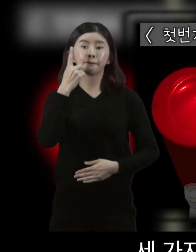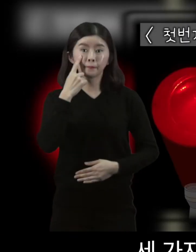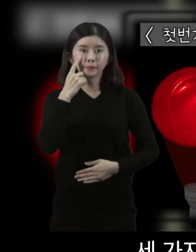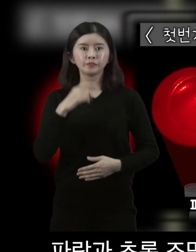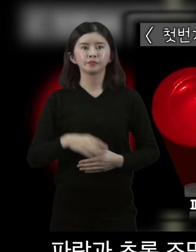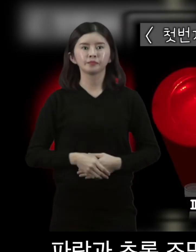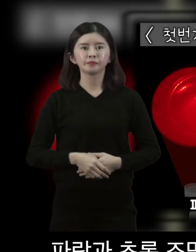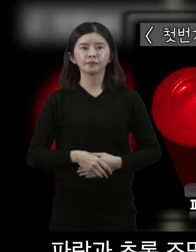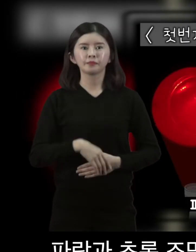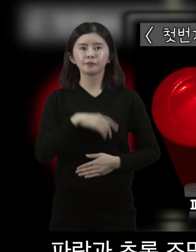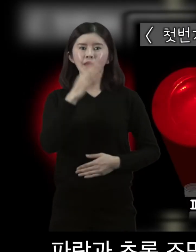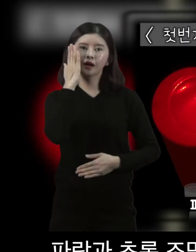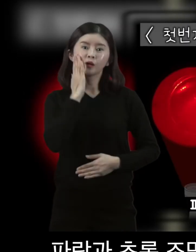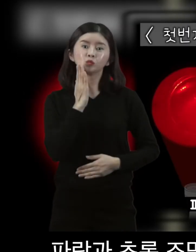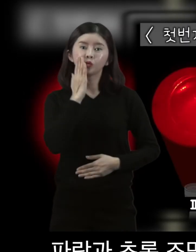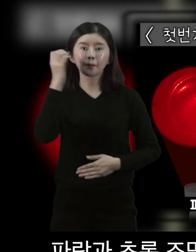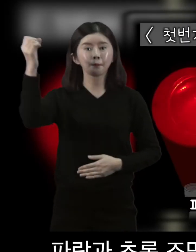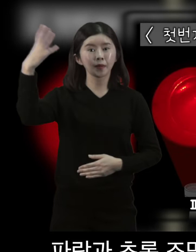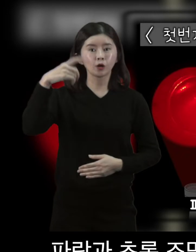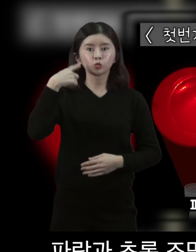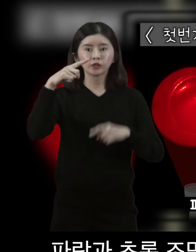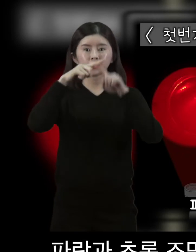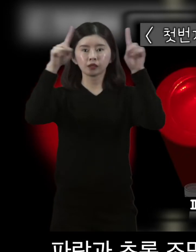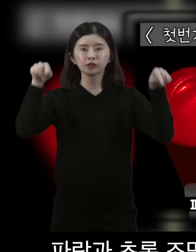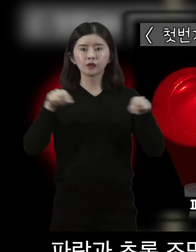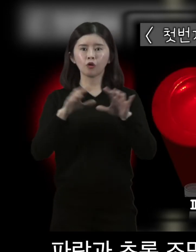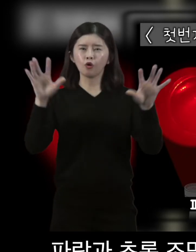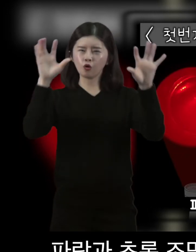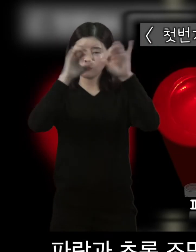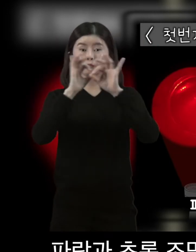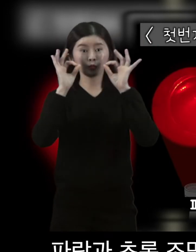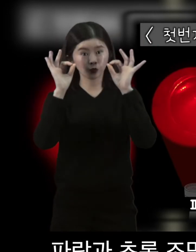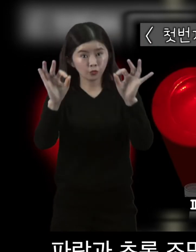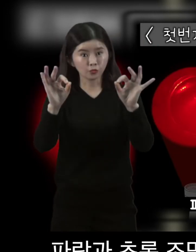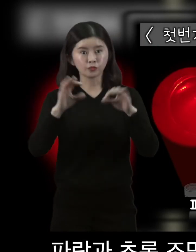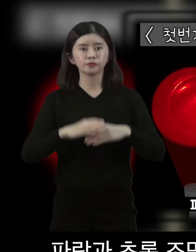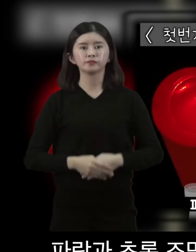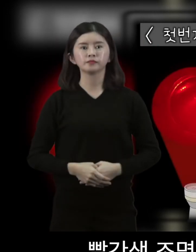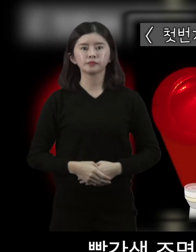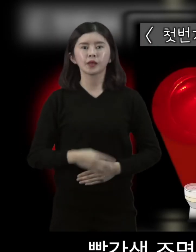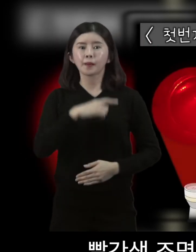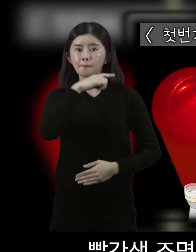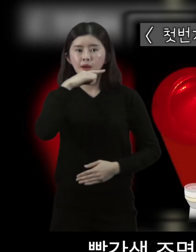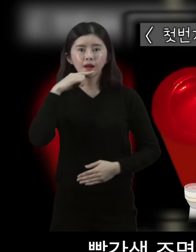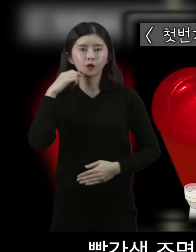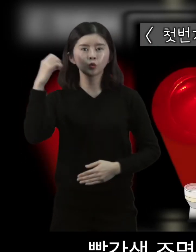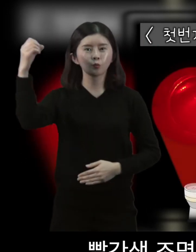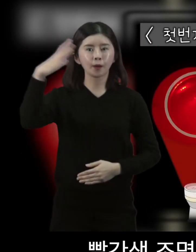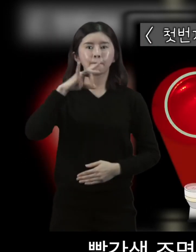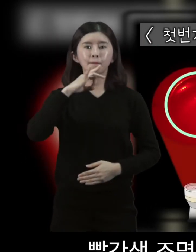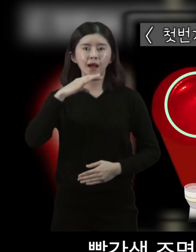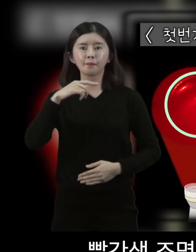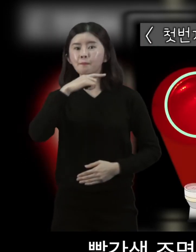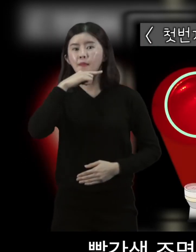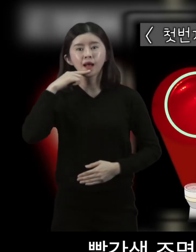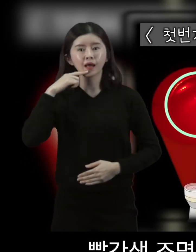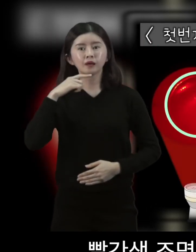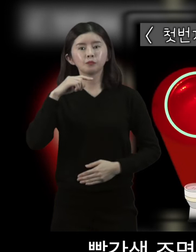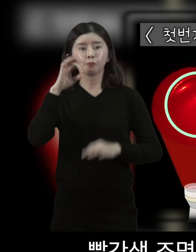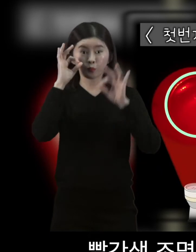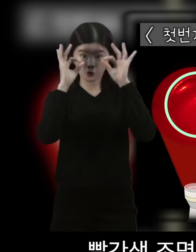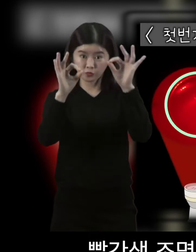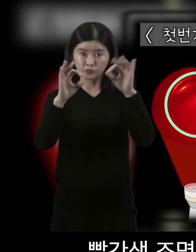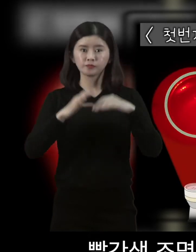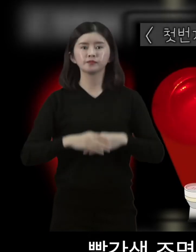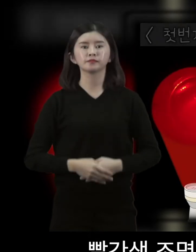파랑과 초록 조명에서는 종이가 어둡게 보이고 빨간색 조명에서만 빨간색으로